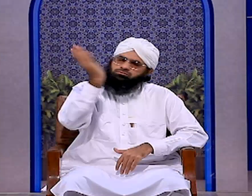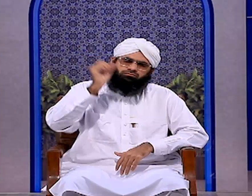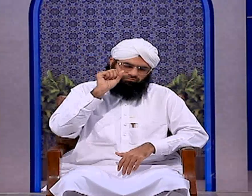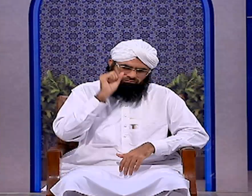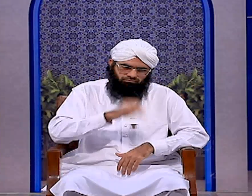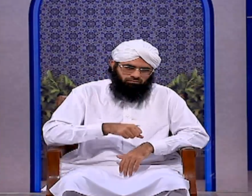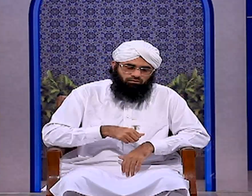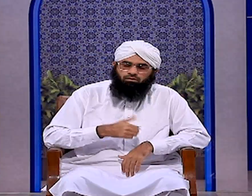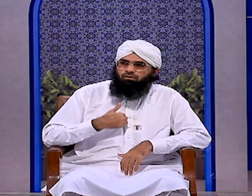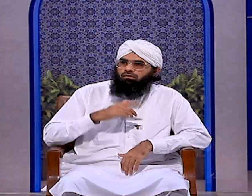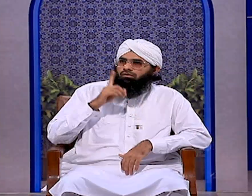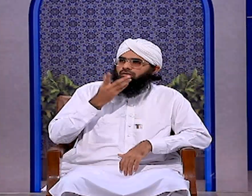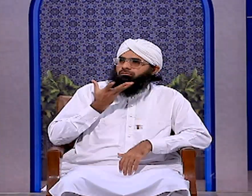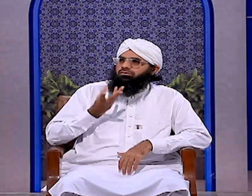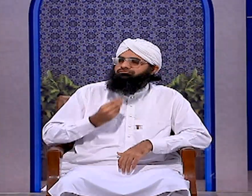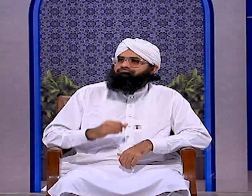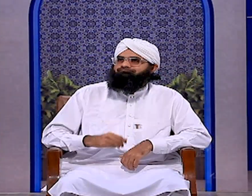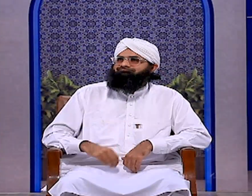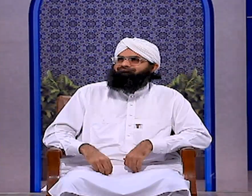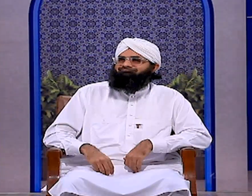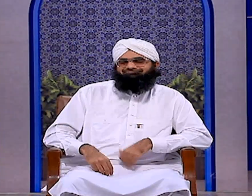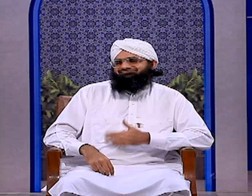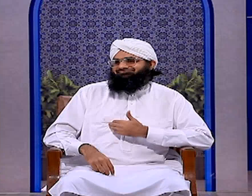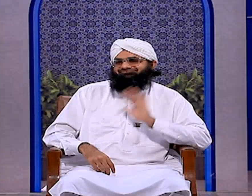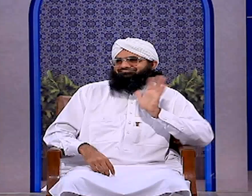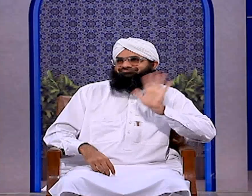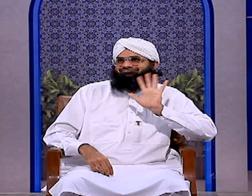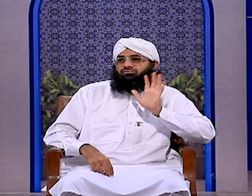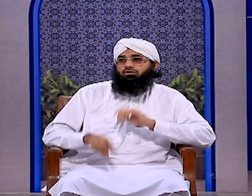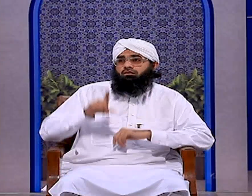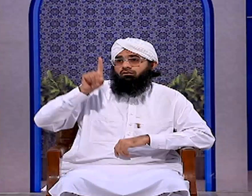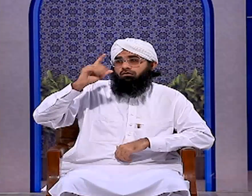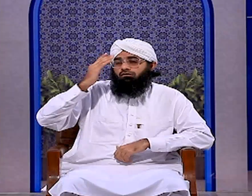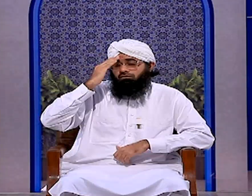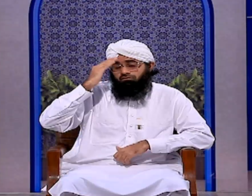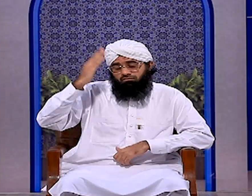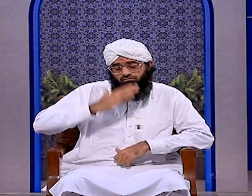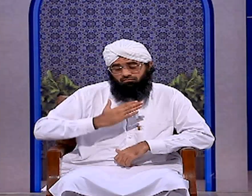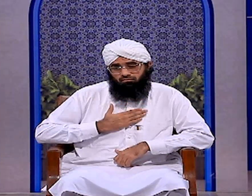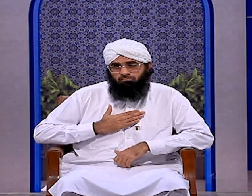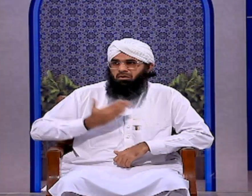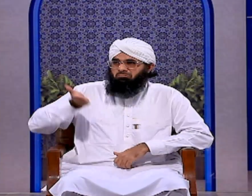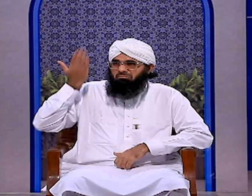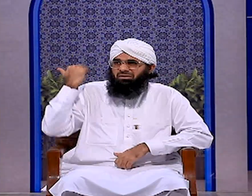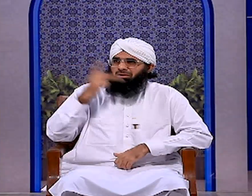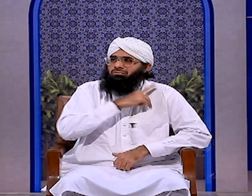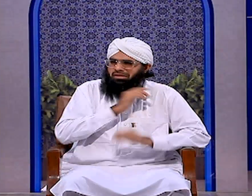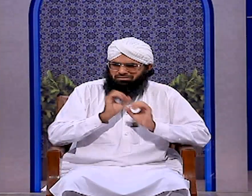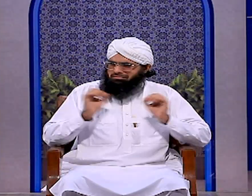ہوگا۔ ادھر اللہ پاک فرمائے گا، اے بندے اپنے گناہوں کا اقرار کر، میں تجھے بخش دوں گا، تجھے جنت